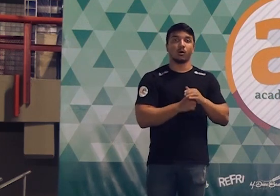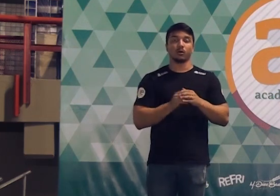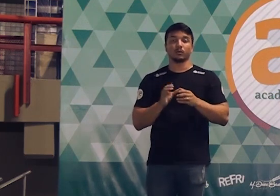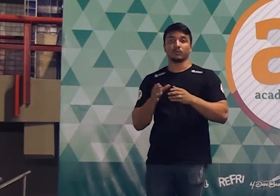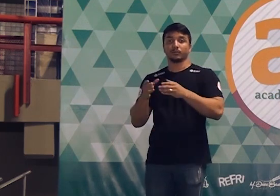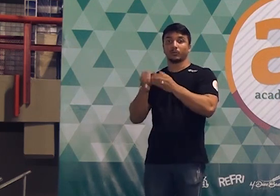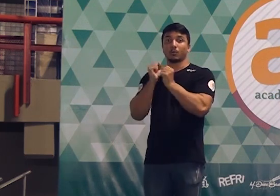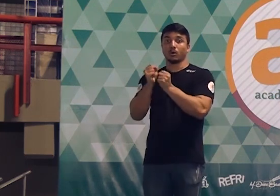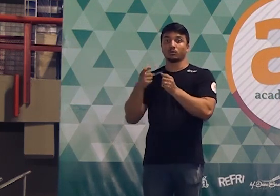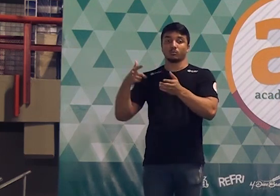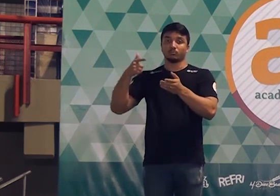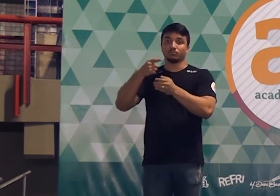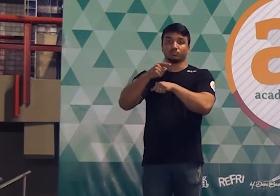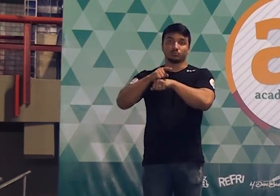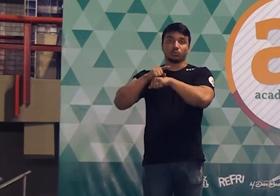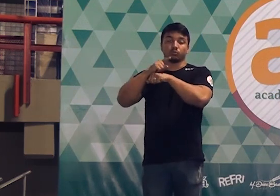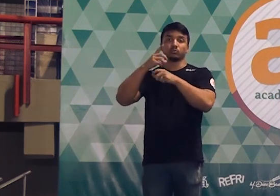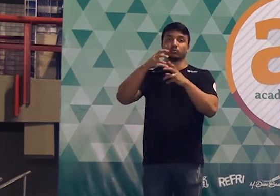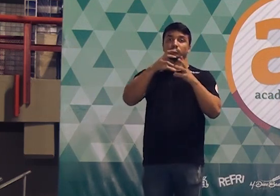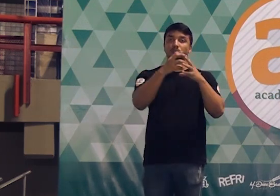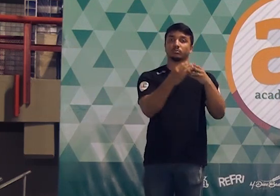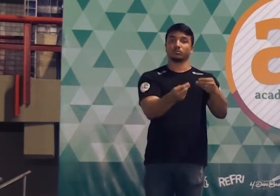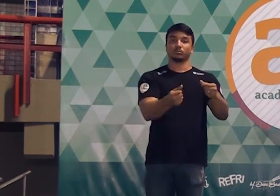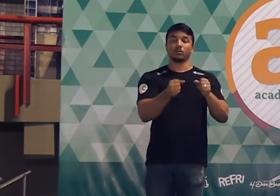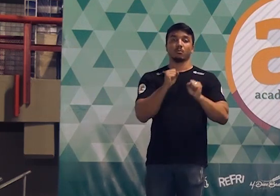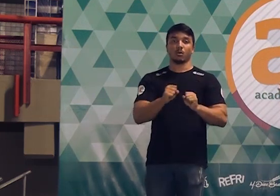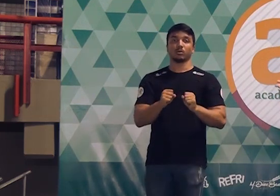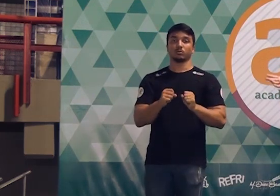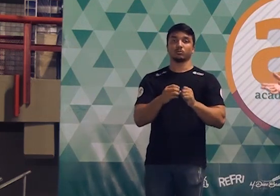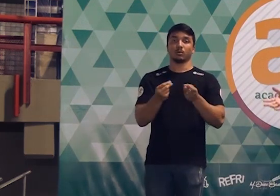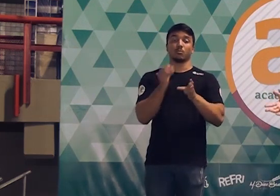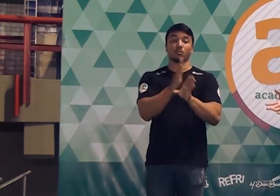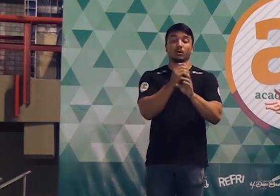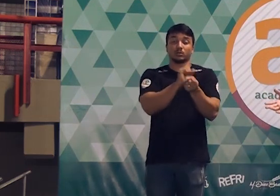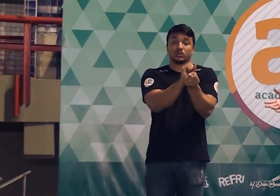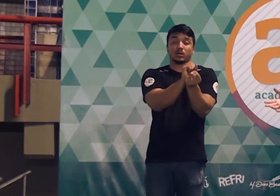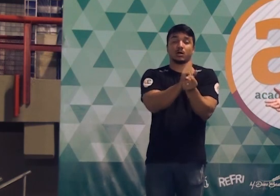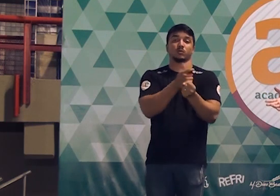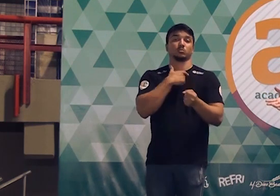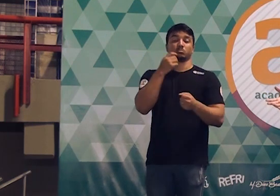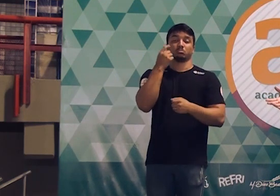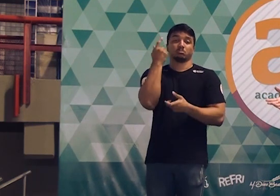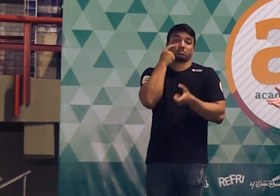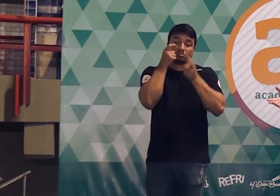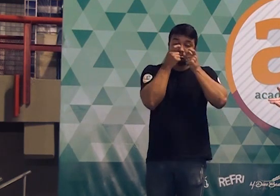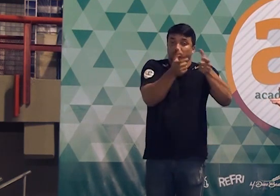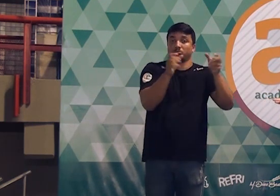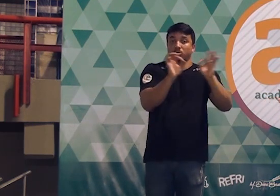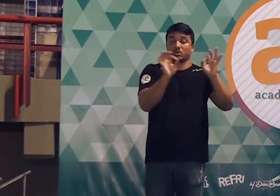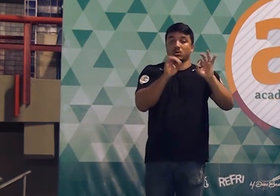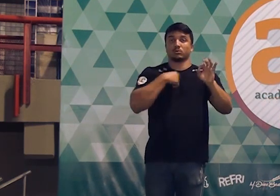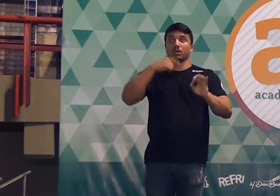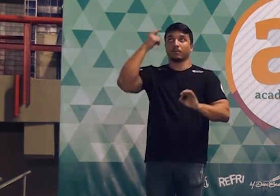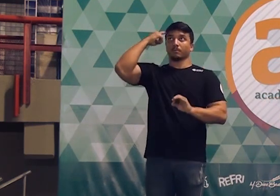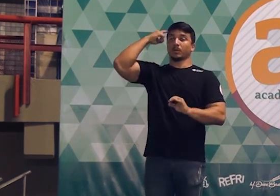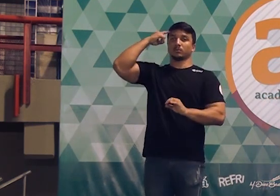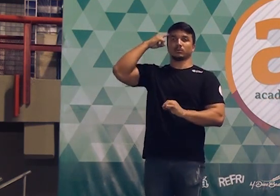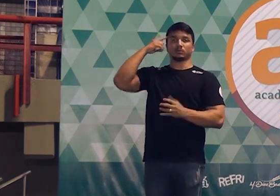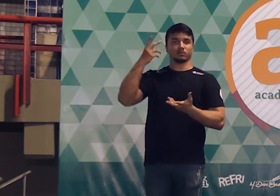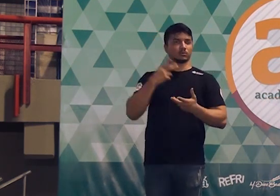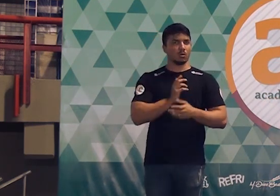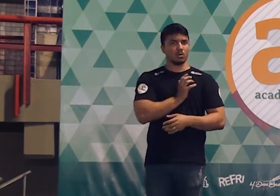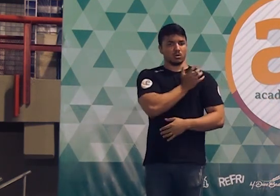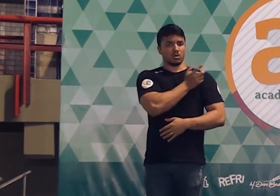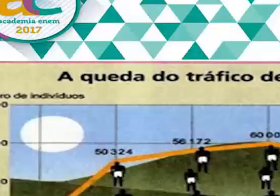derrubar o diabo daquele navio e que se lasque todo mundo que está ali dentro, até porque é escravo mesmo, então não importa. Esse era o pensamento. Que horrível, né,